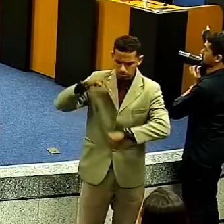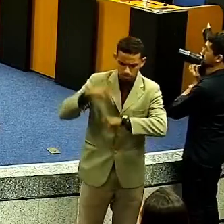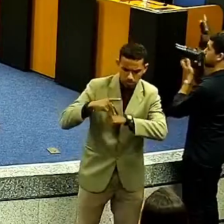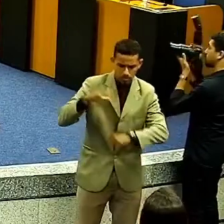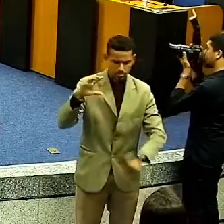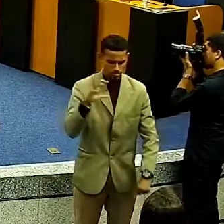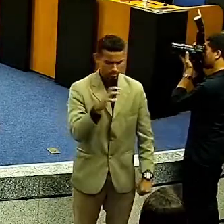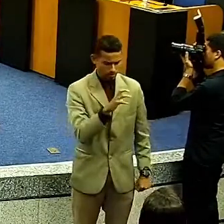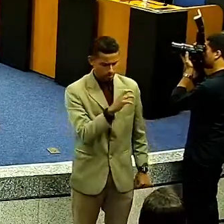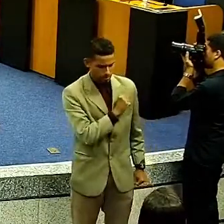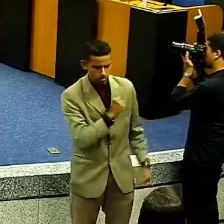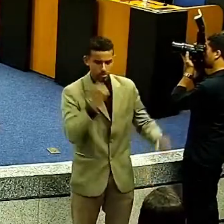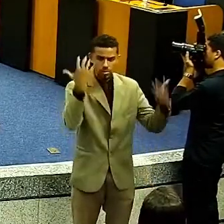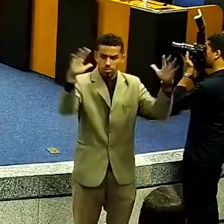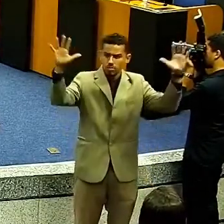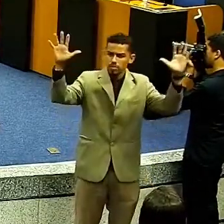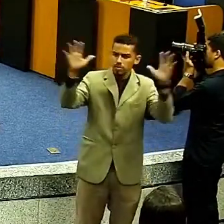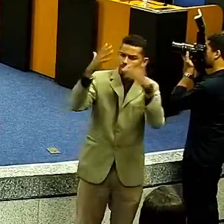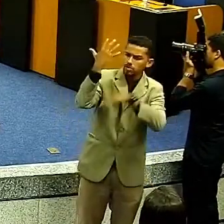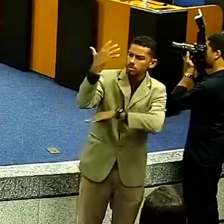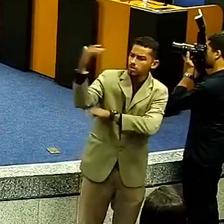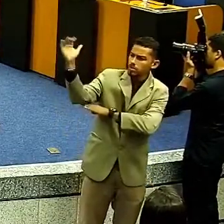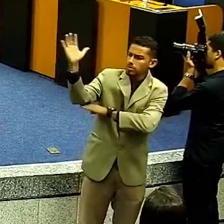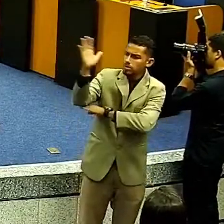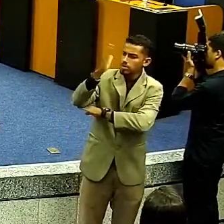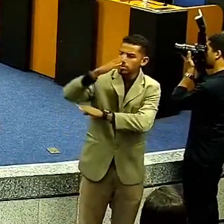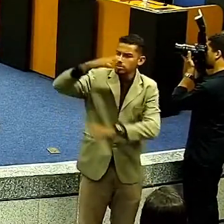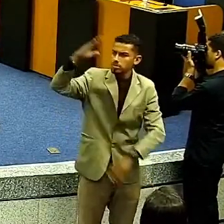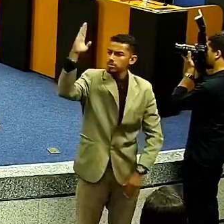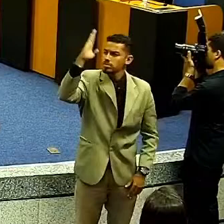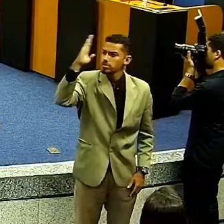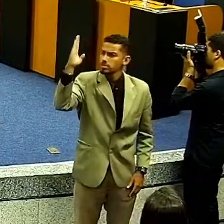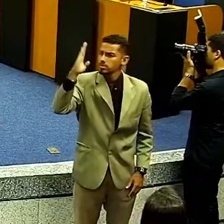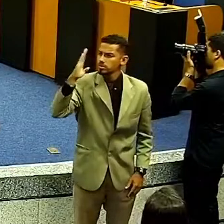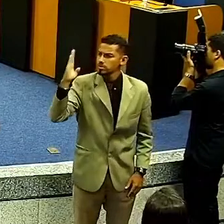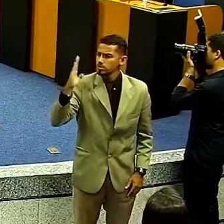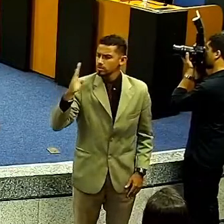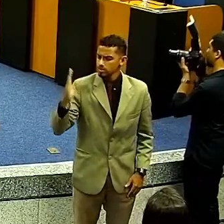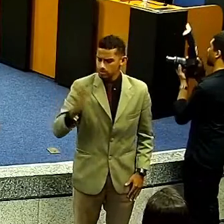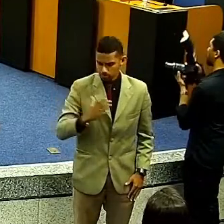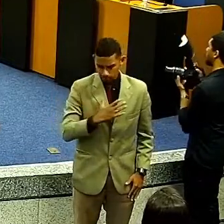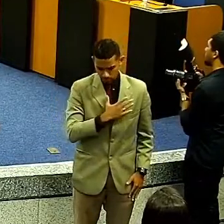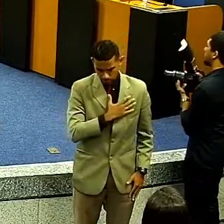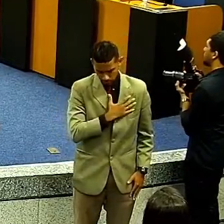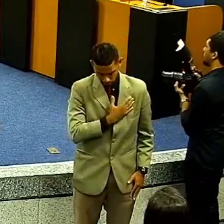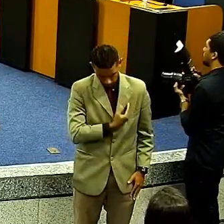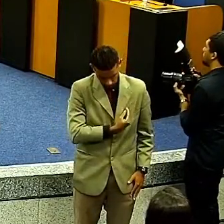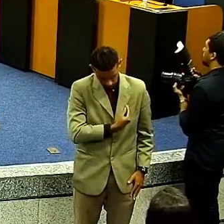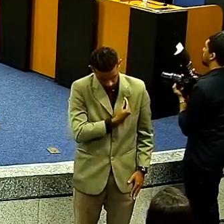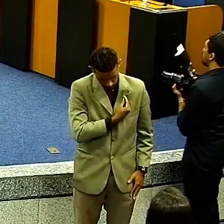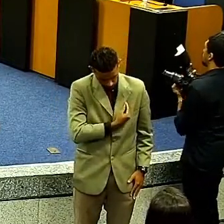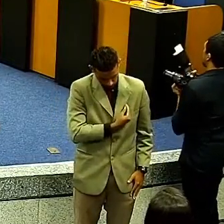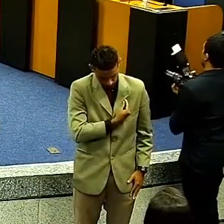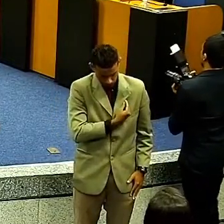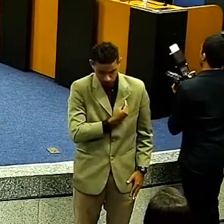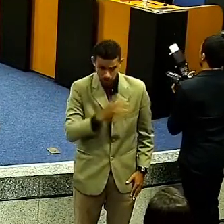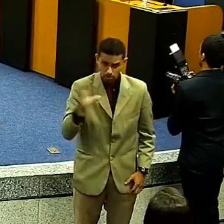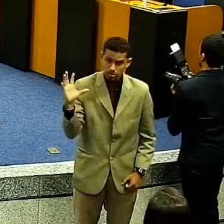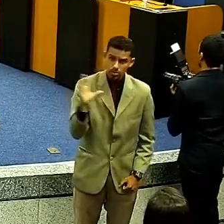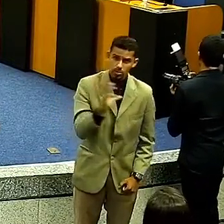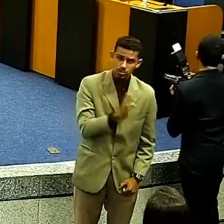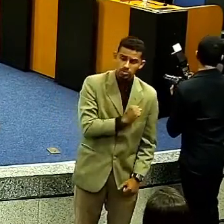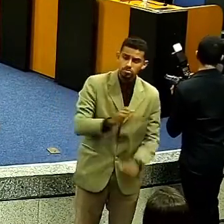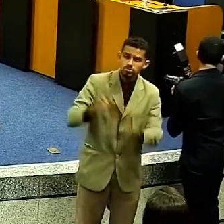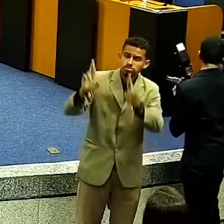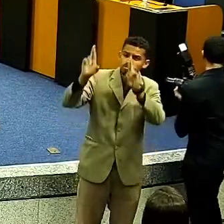Pátria Matre S salve faz um sonho intenso um raio vívido